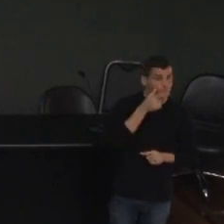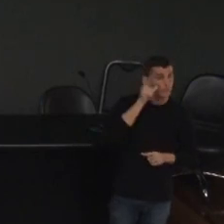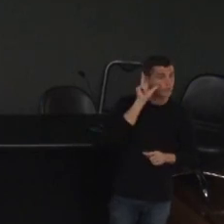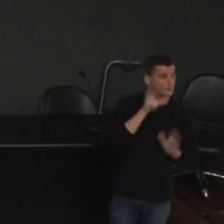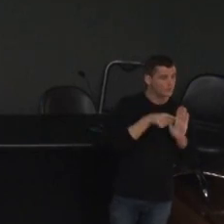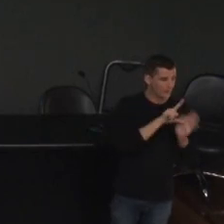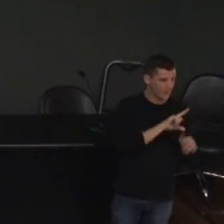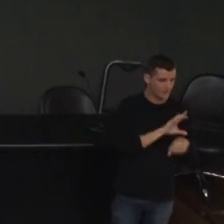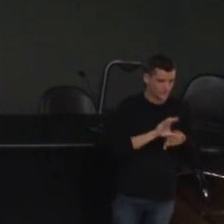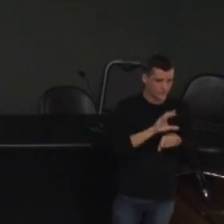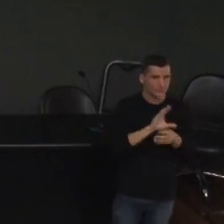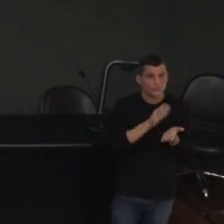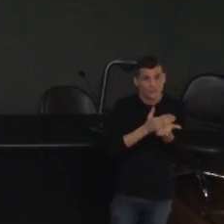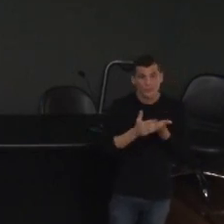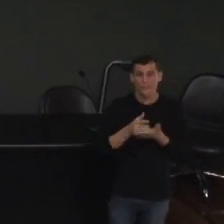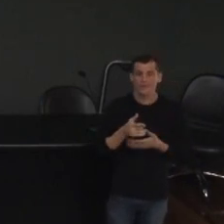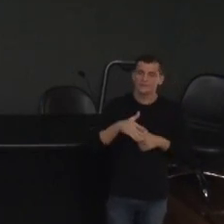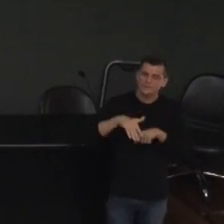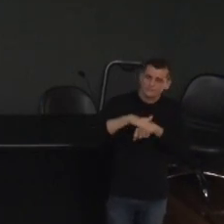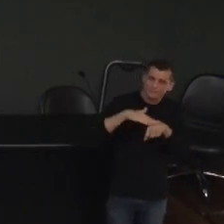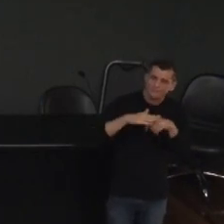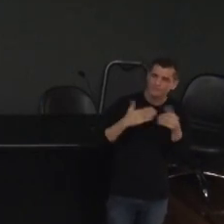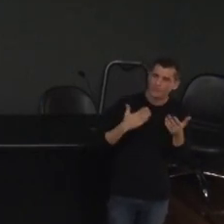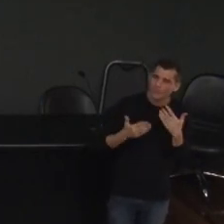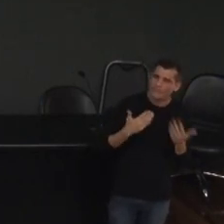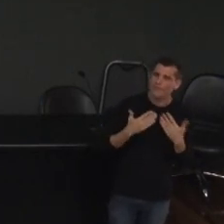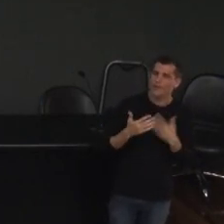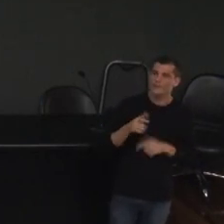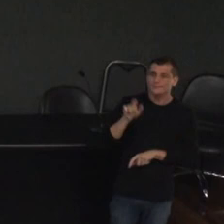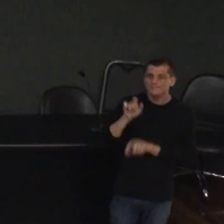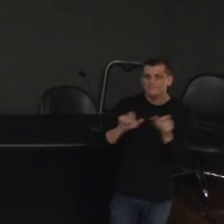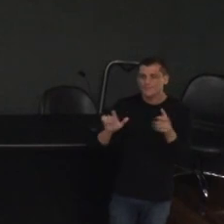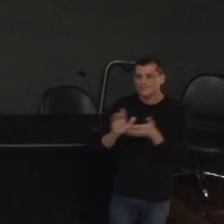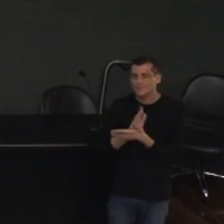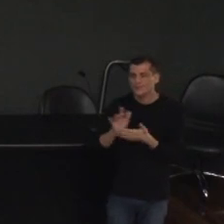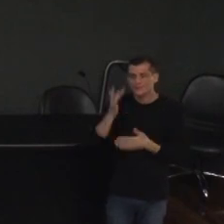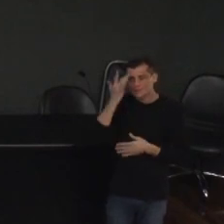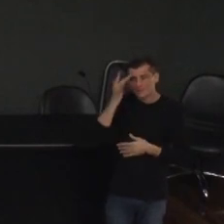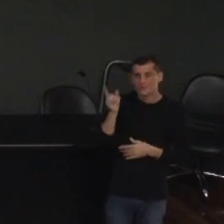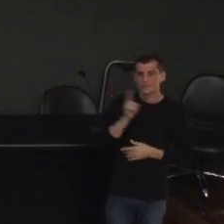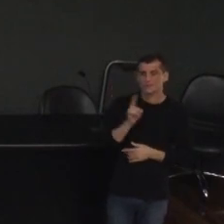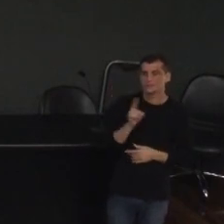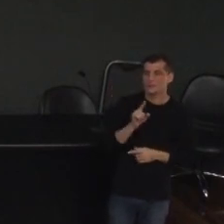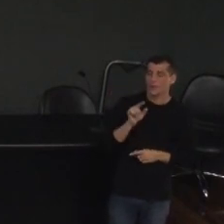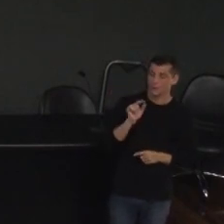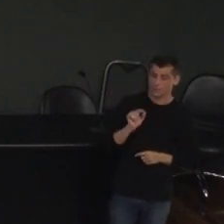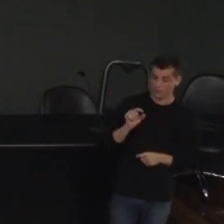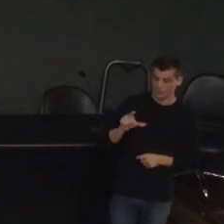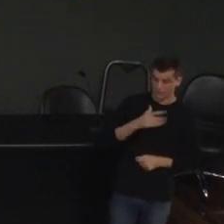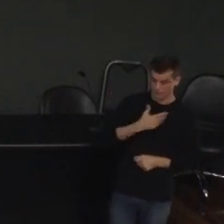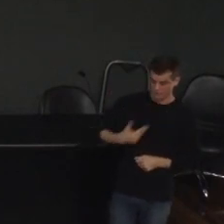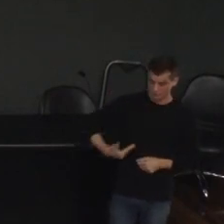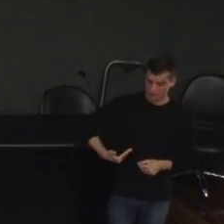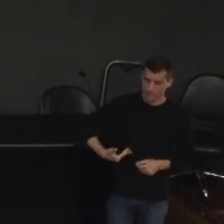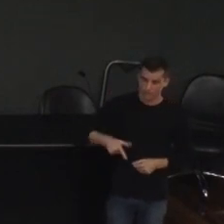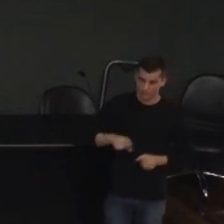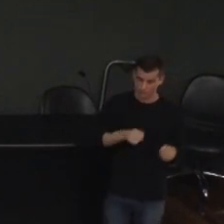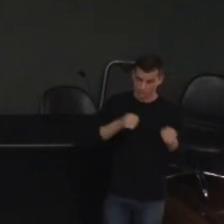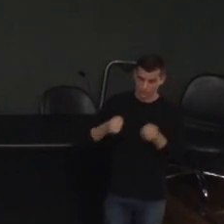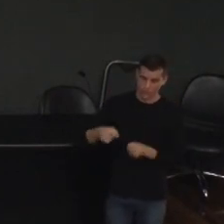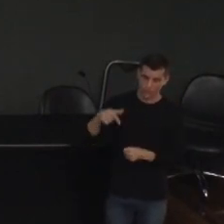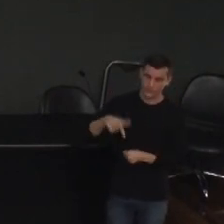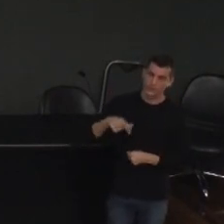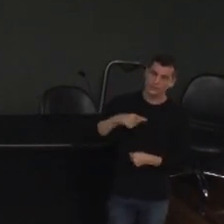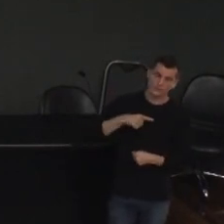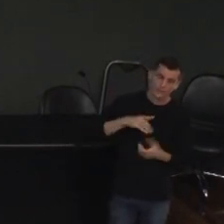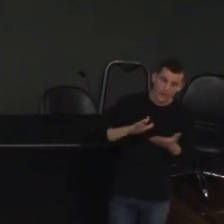e algumas pessoas não sabem que para o poder público a restrição em relação às sanções